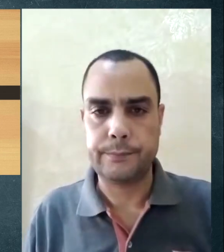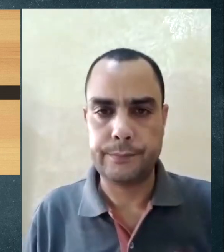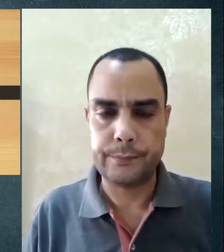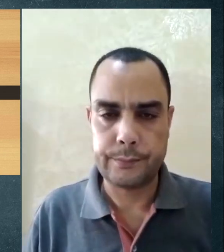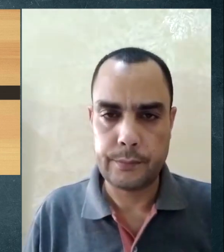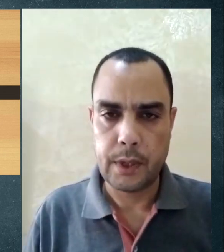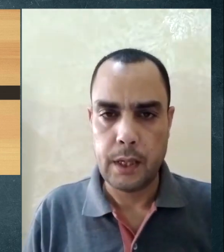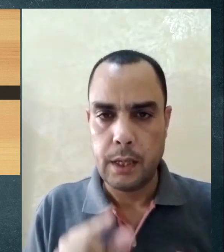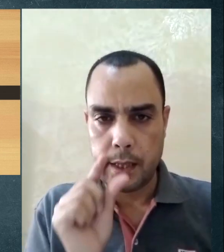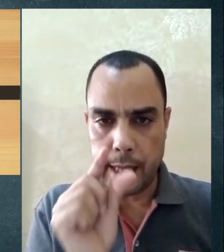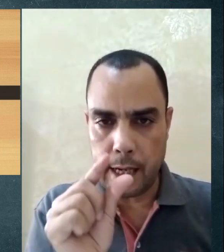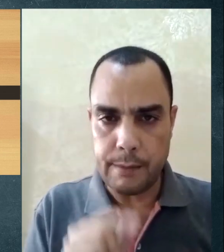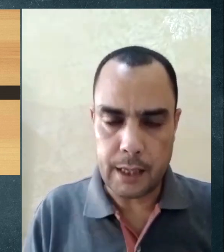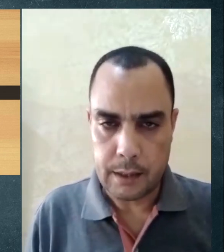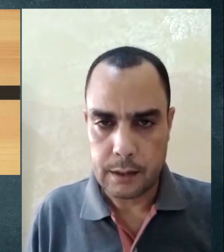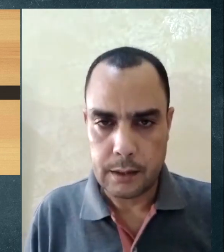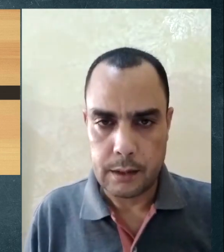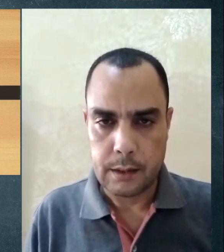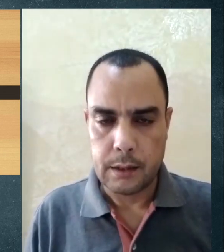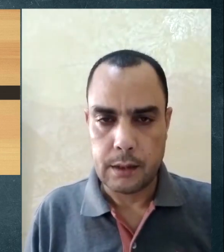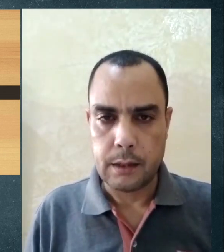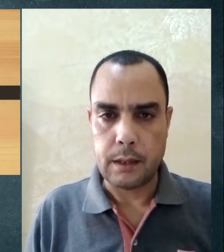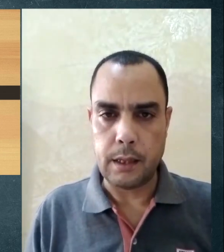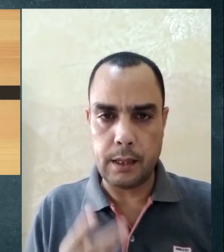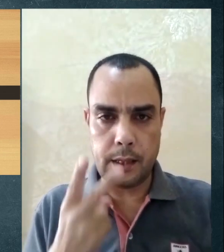السحر. كلمة